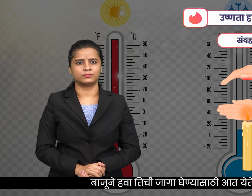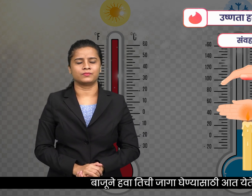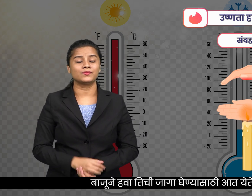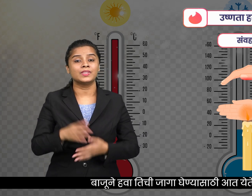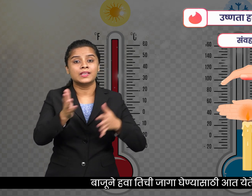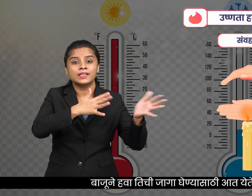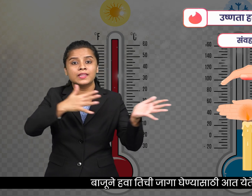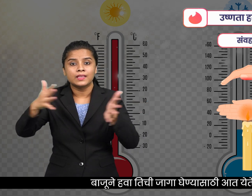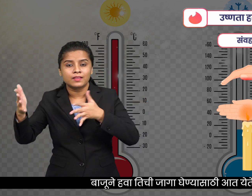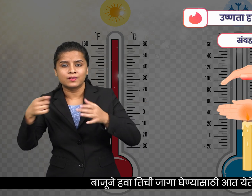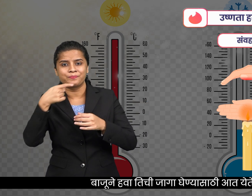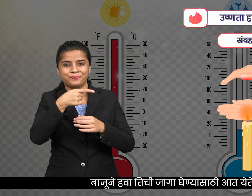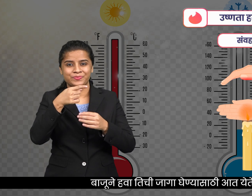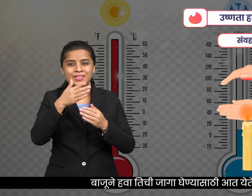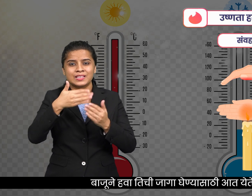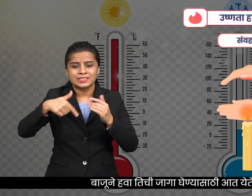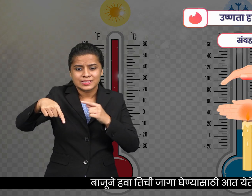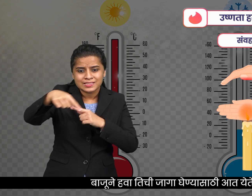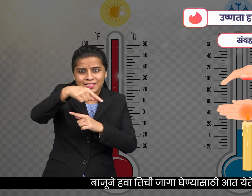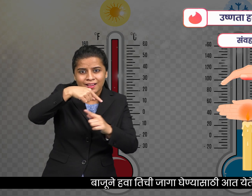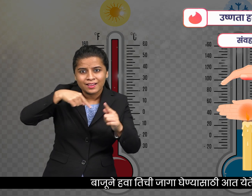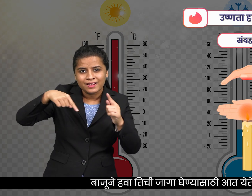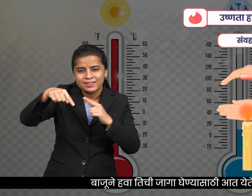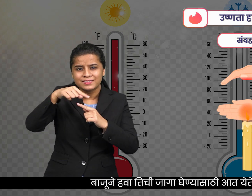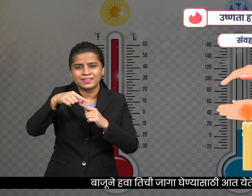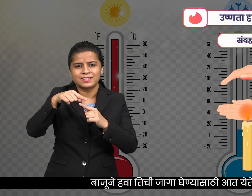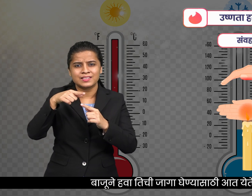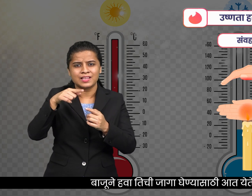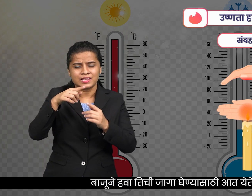बाजूने हवा तिची जागा घेण्यासाठी आत येते.